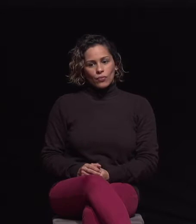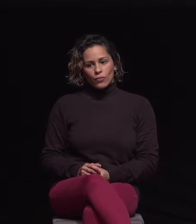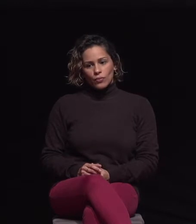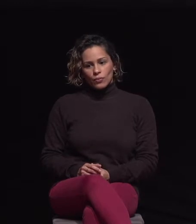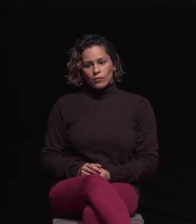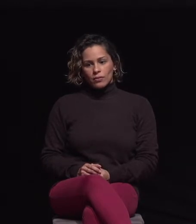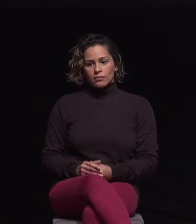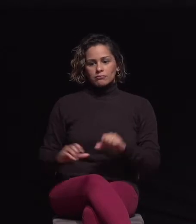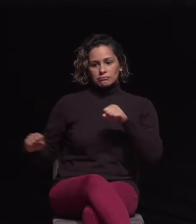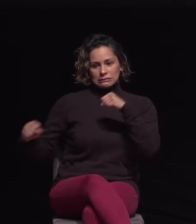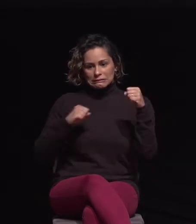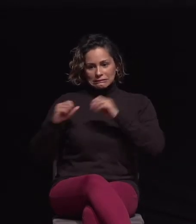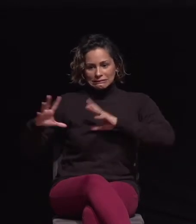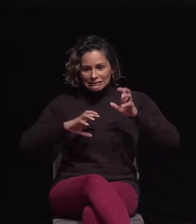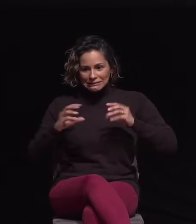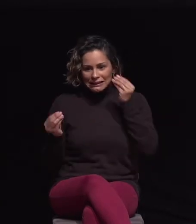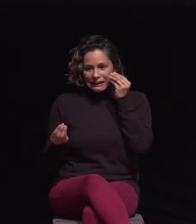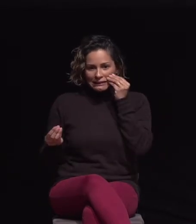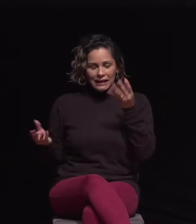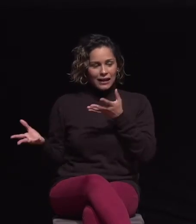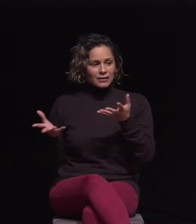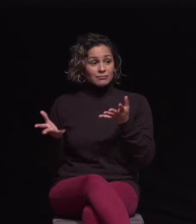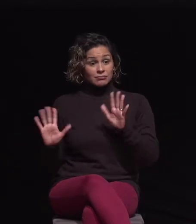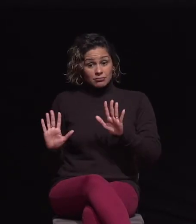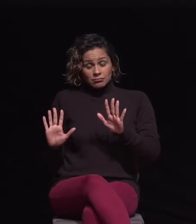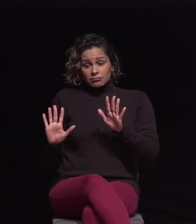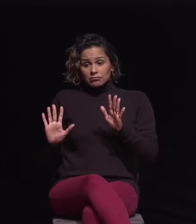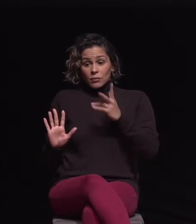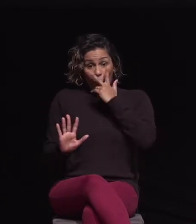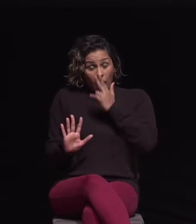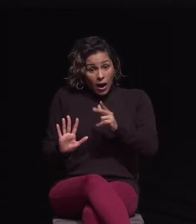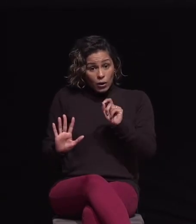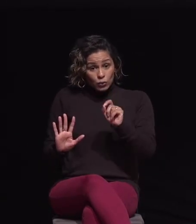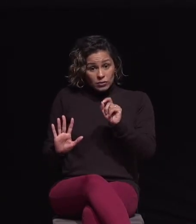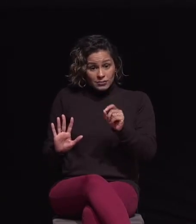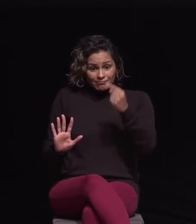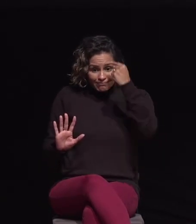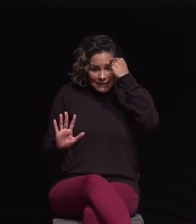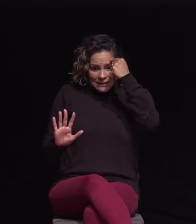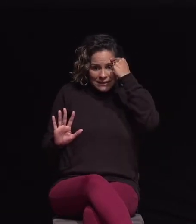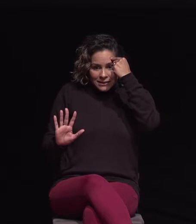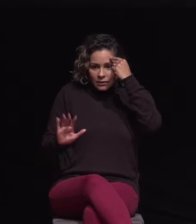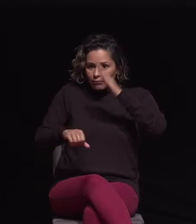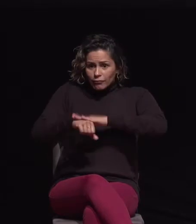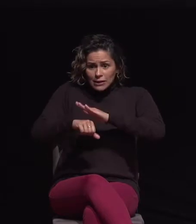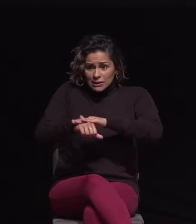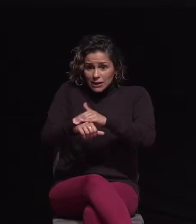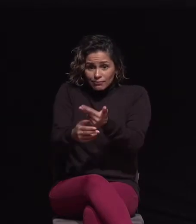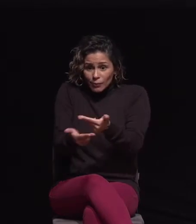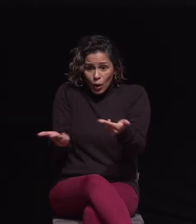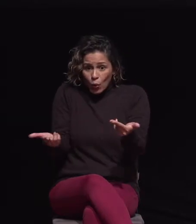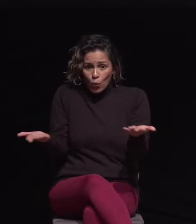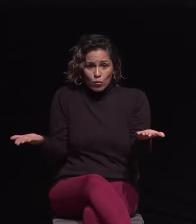E eu acho que uma das coisas que a gente fica travado em fazer é alguma coisa. E